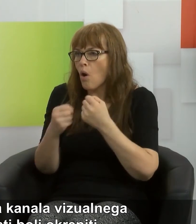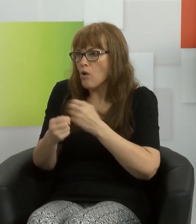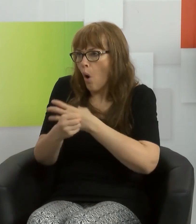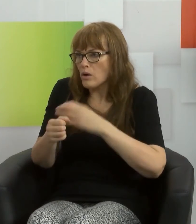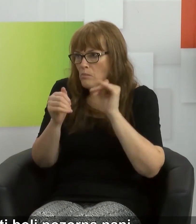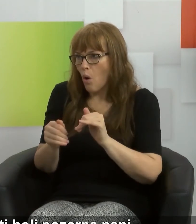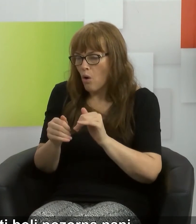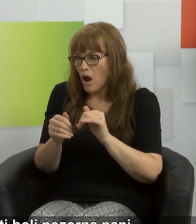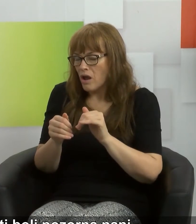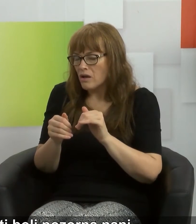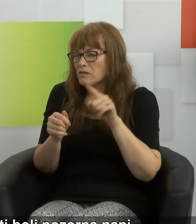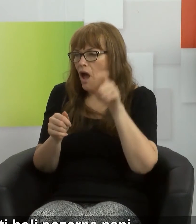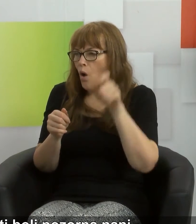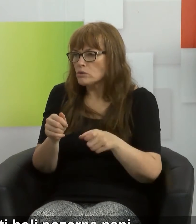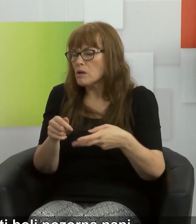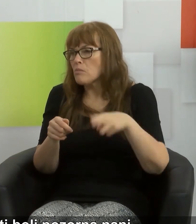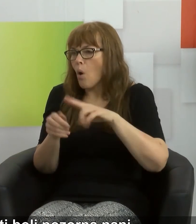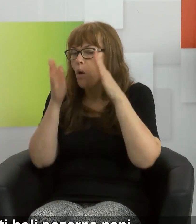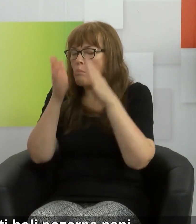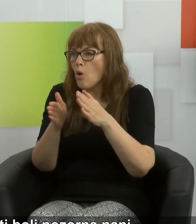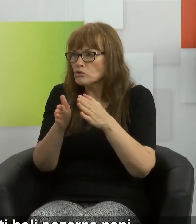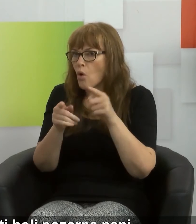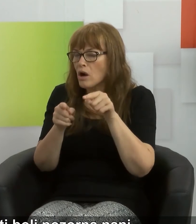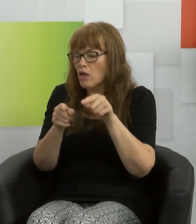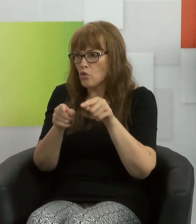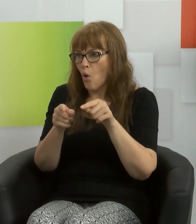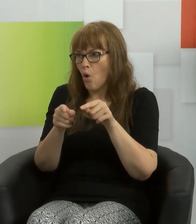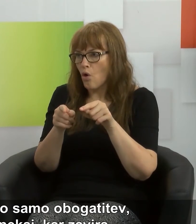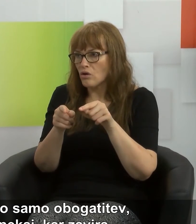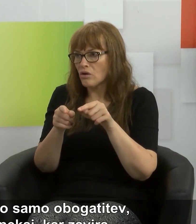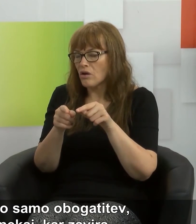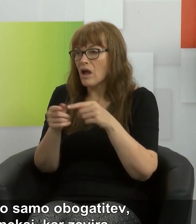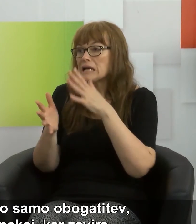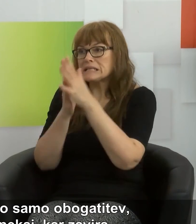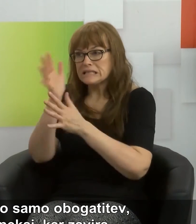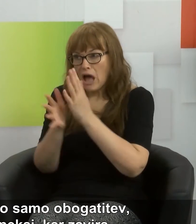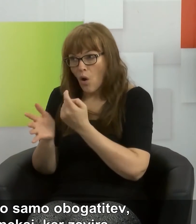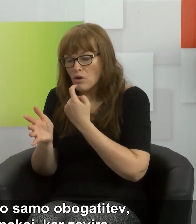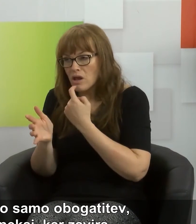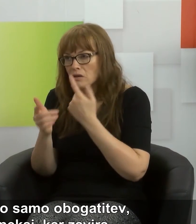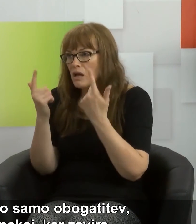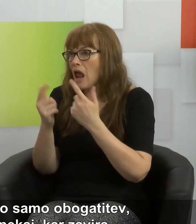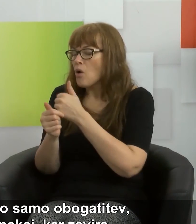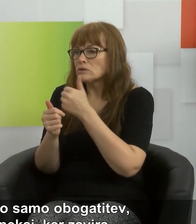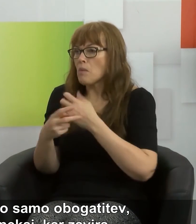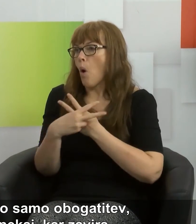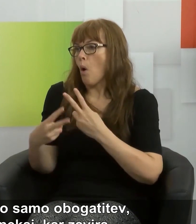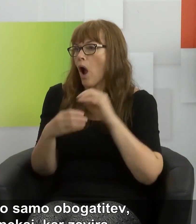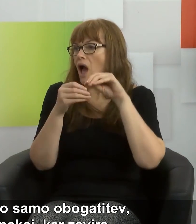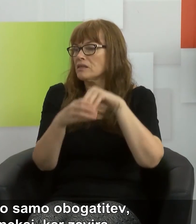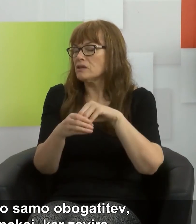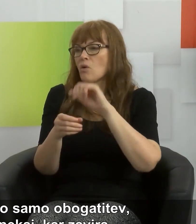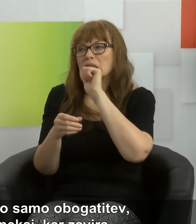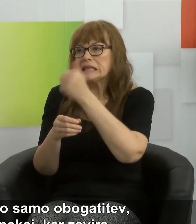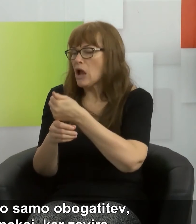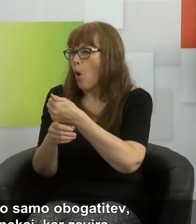okrepiti in tudi ta oseba je dosti bolj pozorna na njega. Znakovni jezik je lahko samo obogatitev.